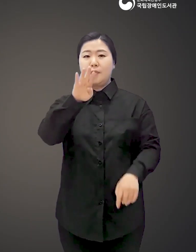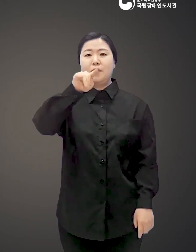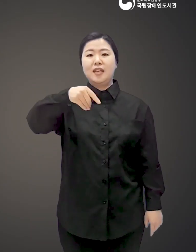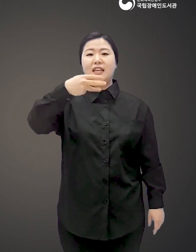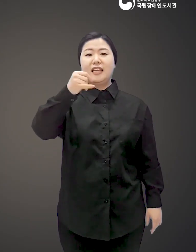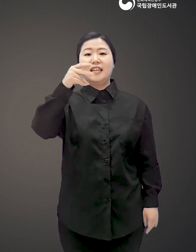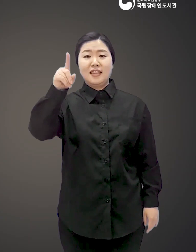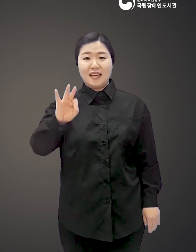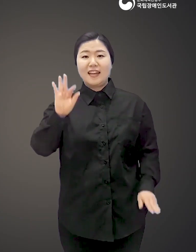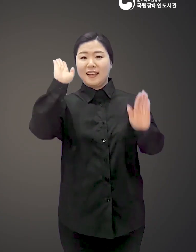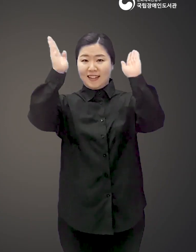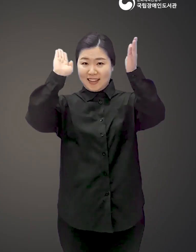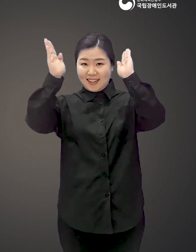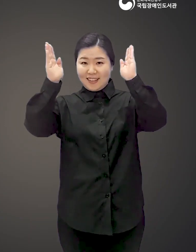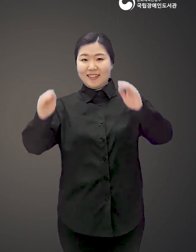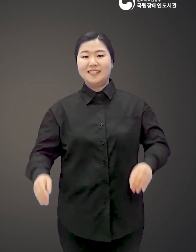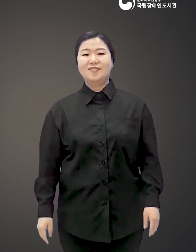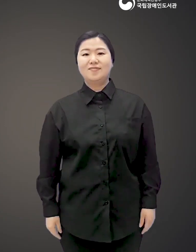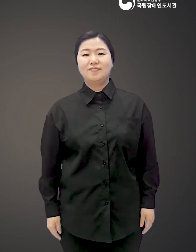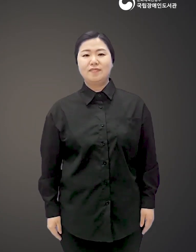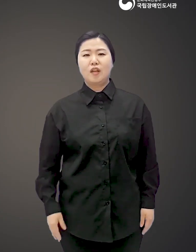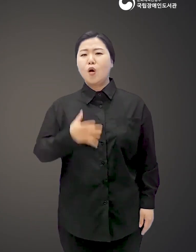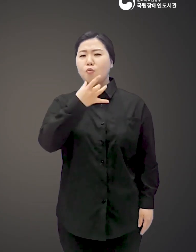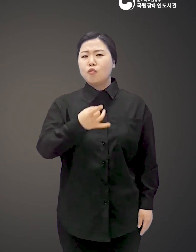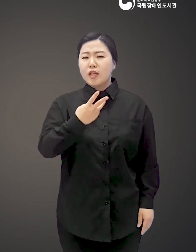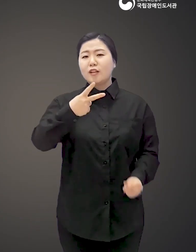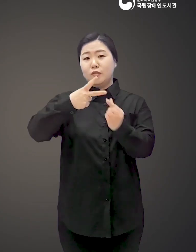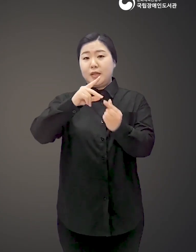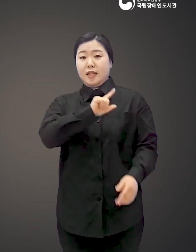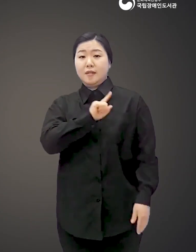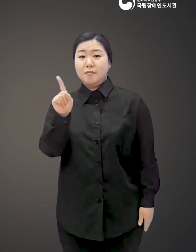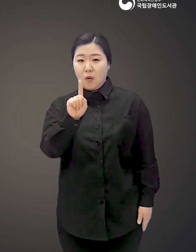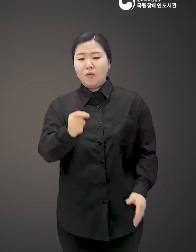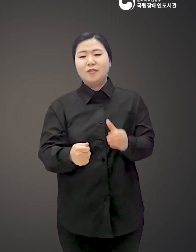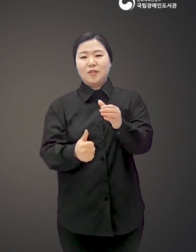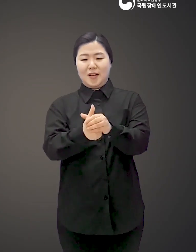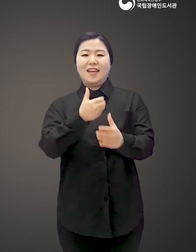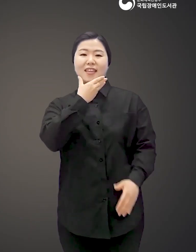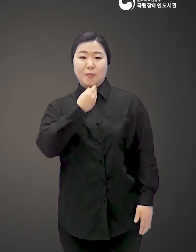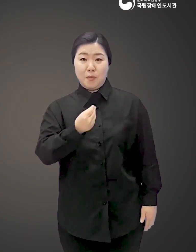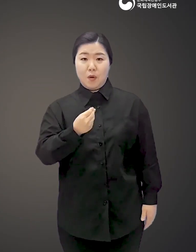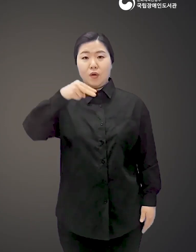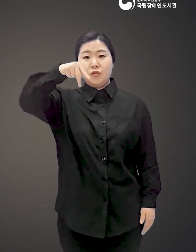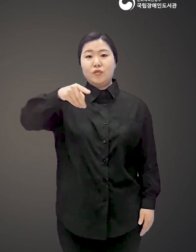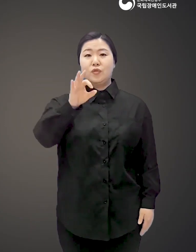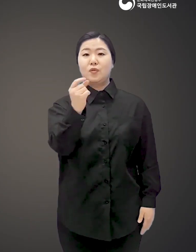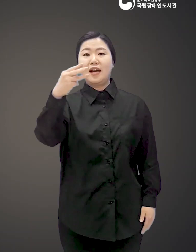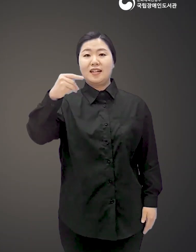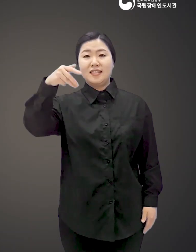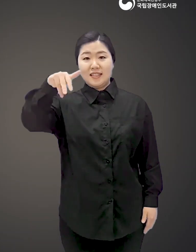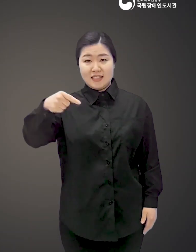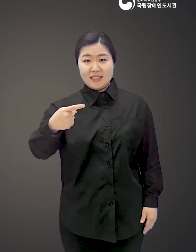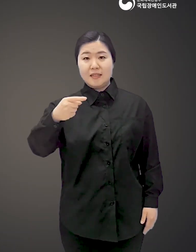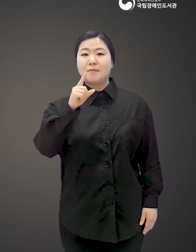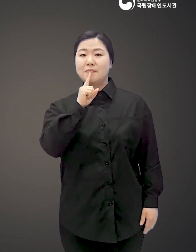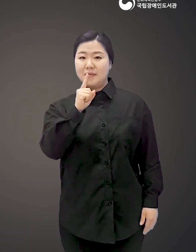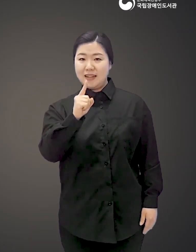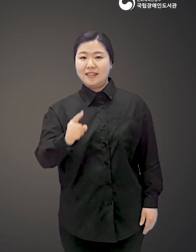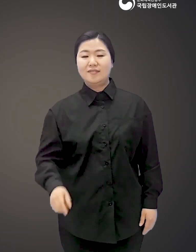멍청이, 비리당의 당나귀. 불행의 또 다른 이름, 별난 행복, 슈와르츠의